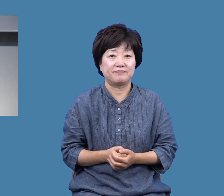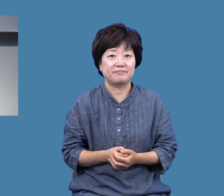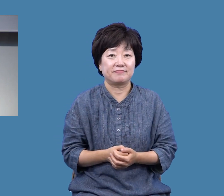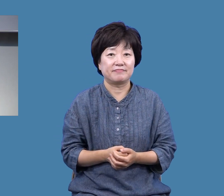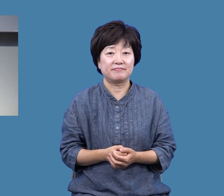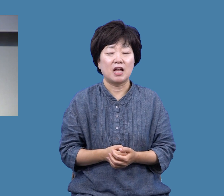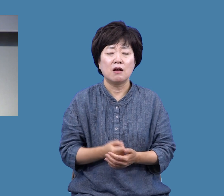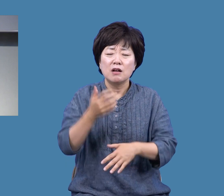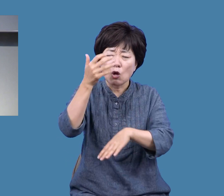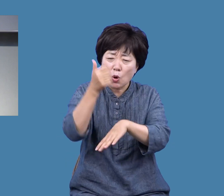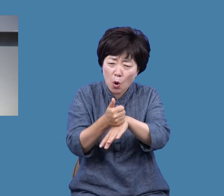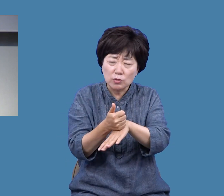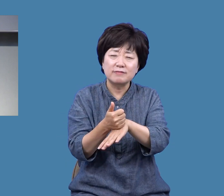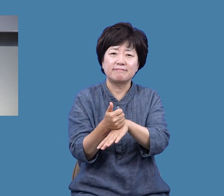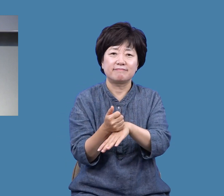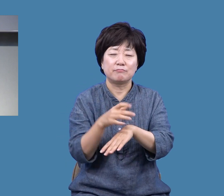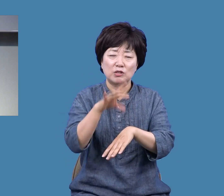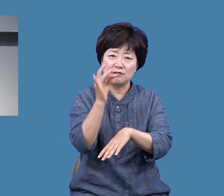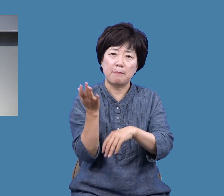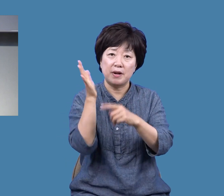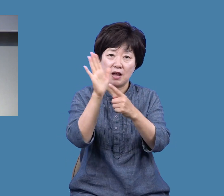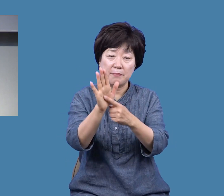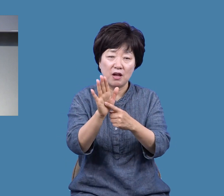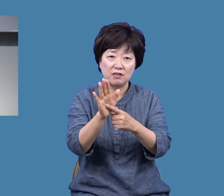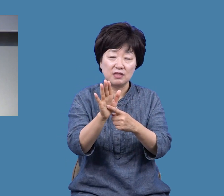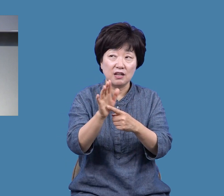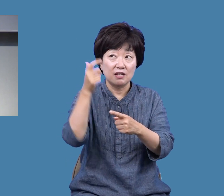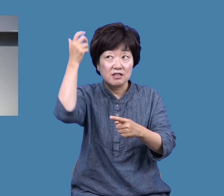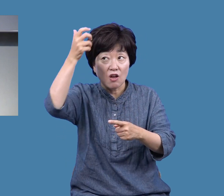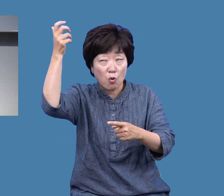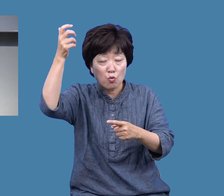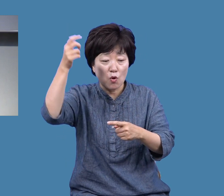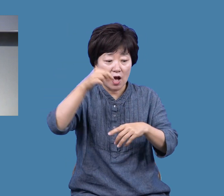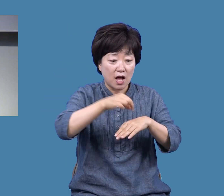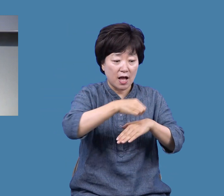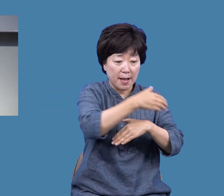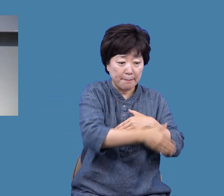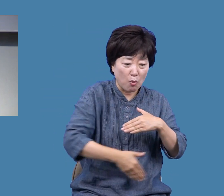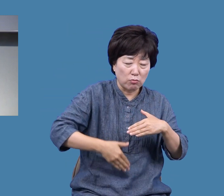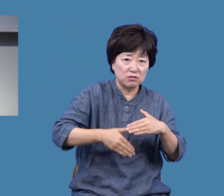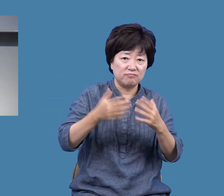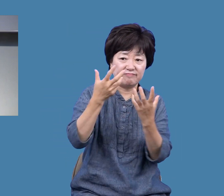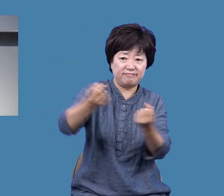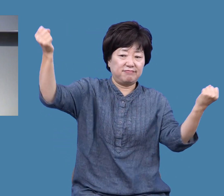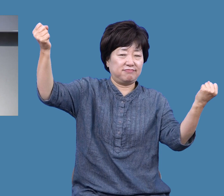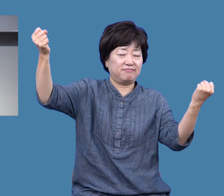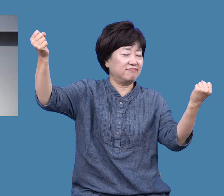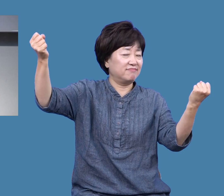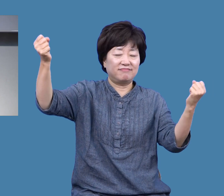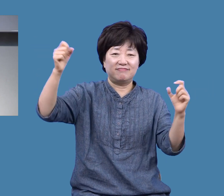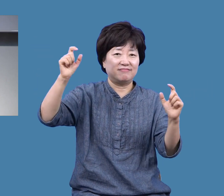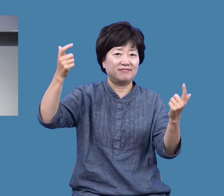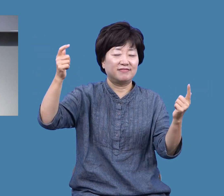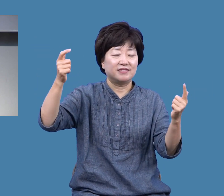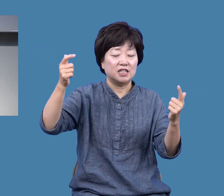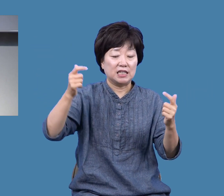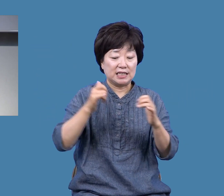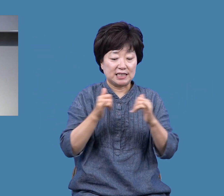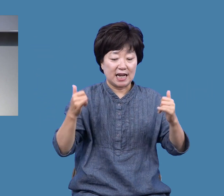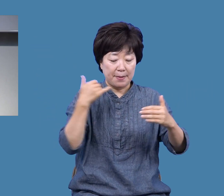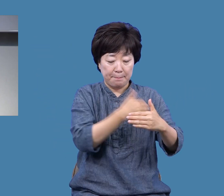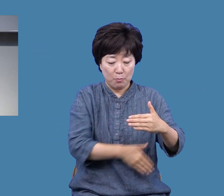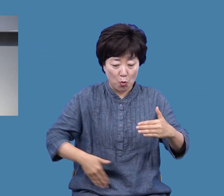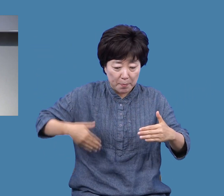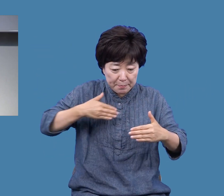자, 결론부터 얘기하면 영과 몸은 따로따로 분리되어 있는 게 아니라는 거예요. 사람 안에서 영과 몸이라고